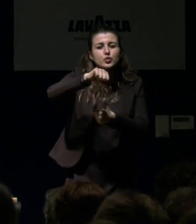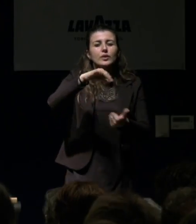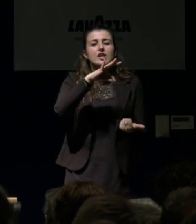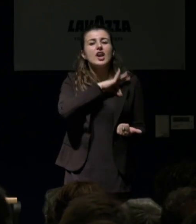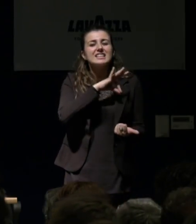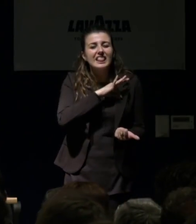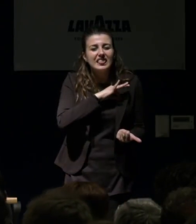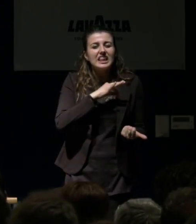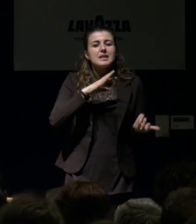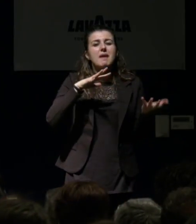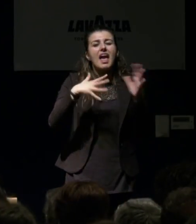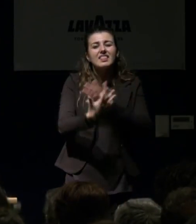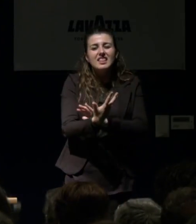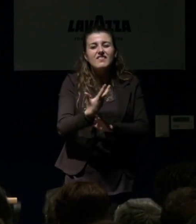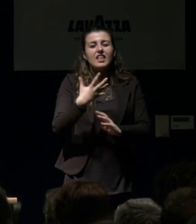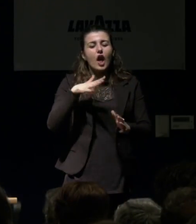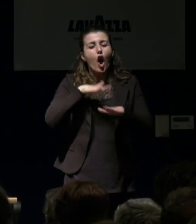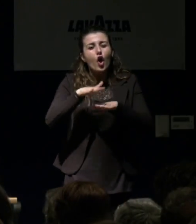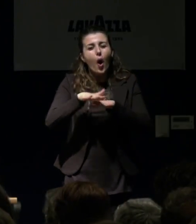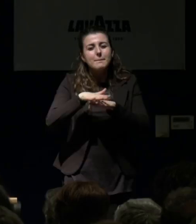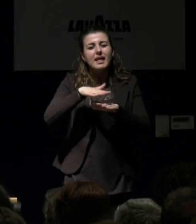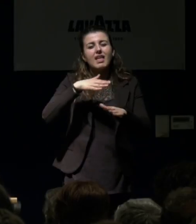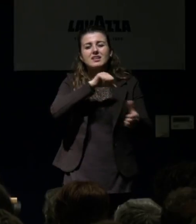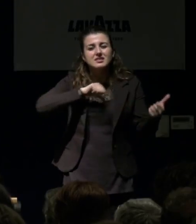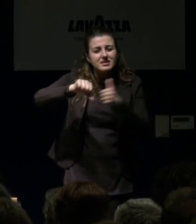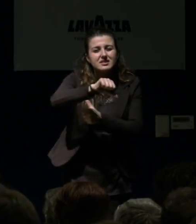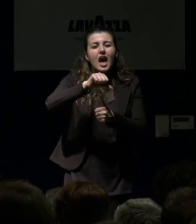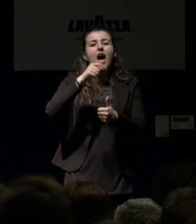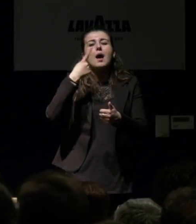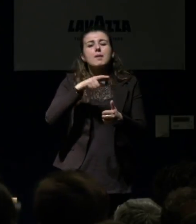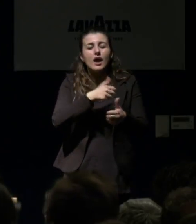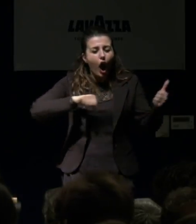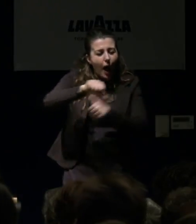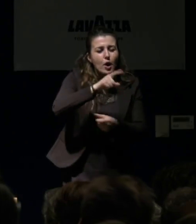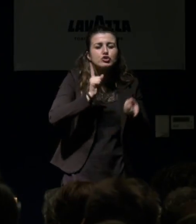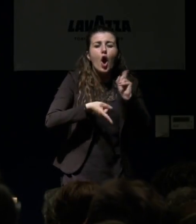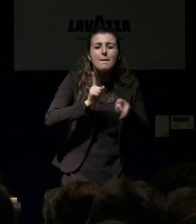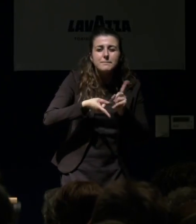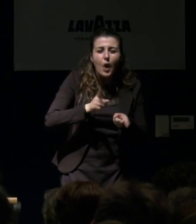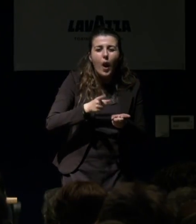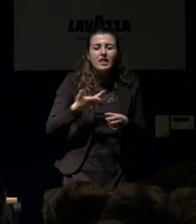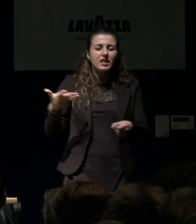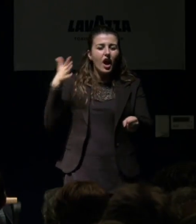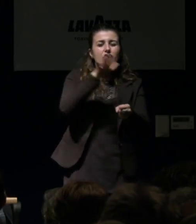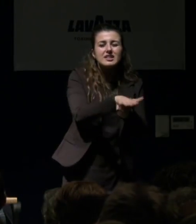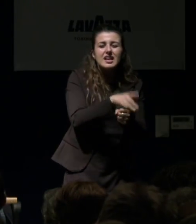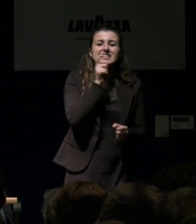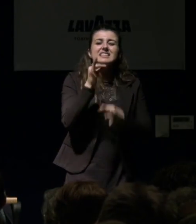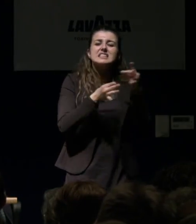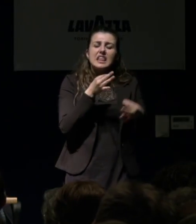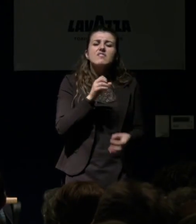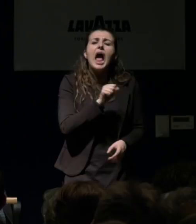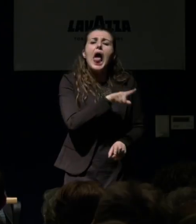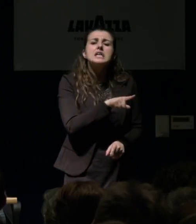stima la veemenza a spodestare la competenza la performance a soppiantare la politica il gesto a sovrastare il significato eco alessandro